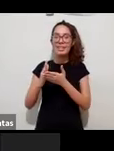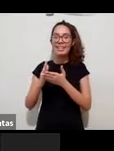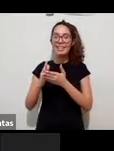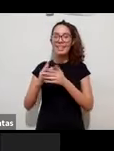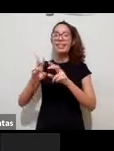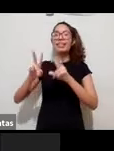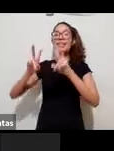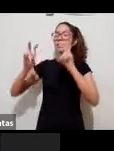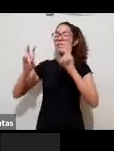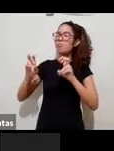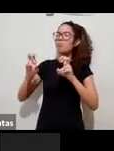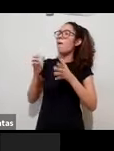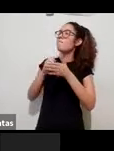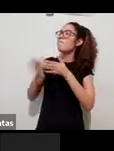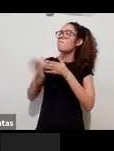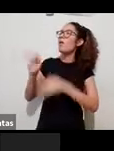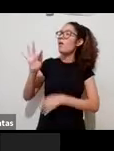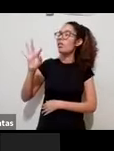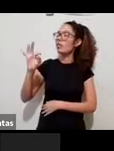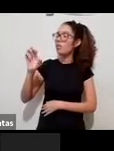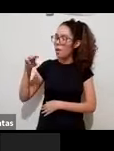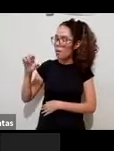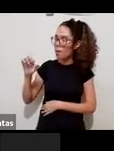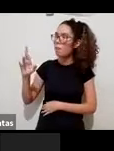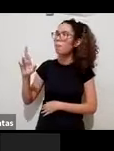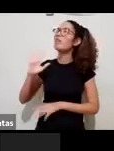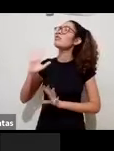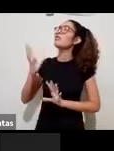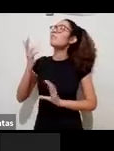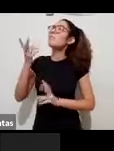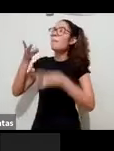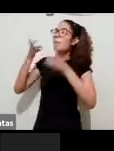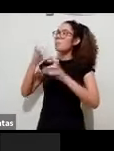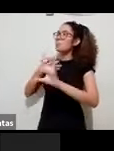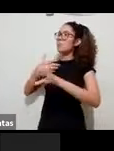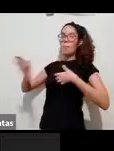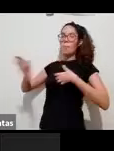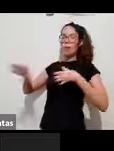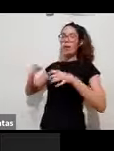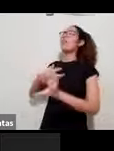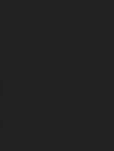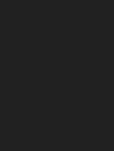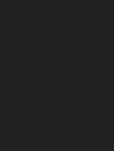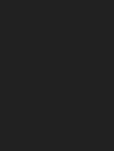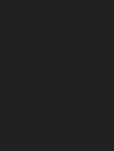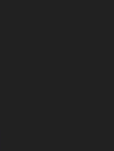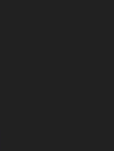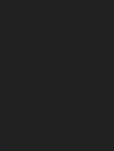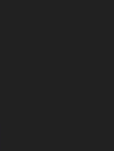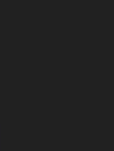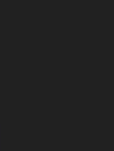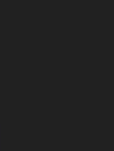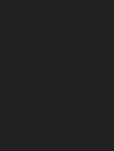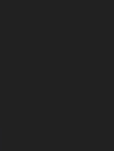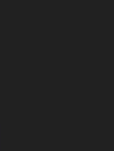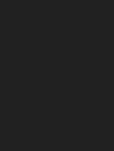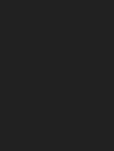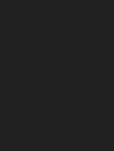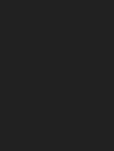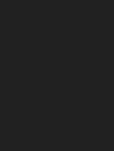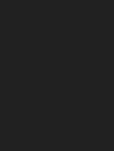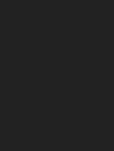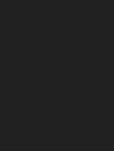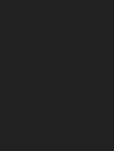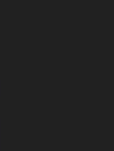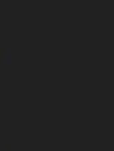Temer. Já surgiu aquela empatia. Gente, o Renato já falou aí, eu sou militante feminista da humanização do nascimento,